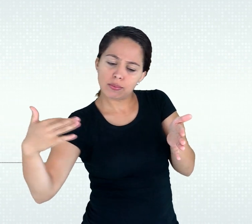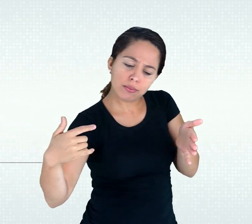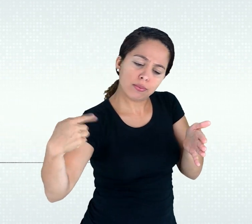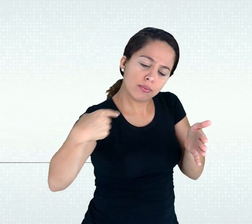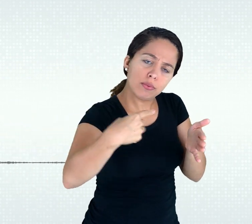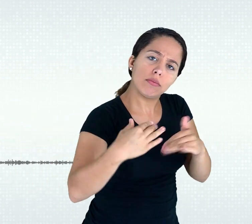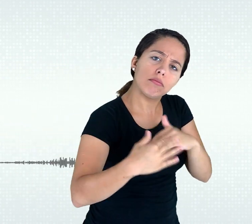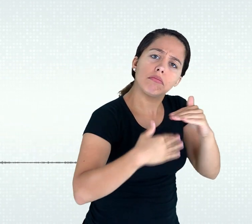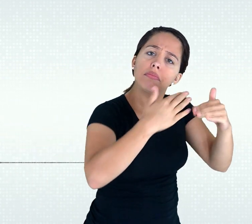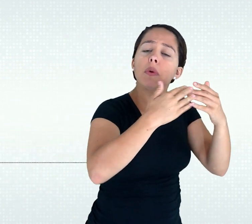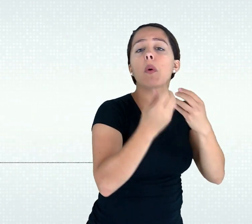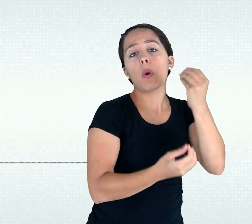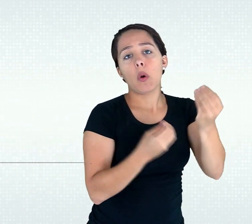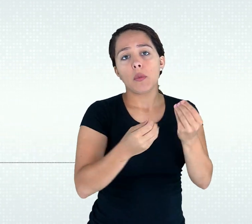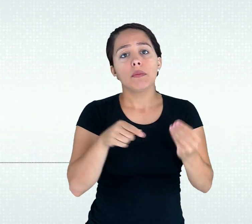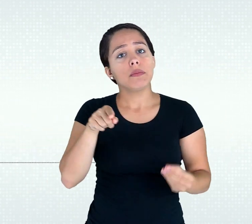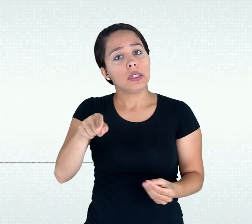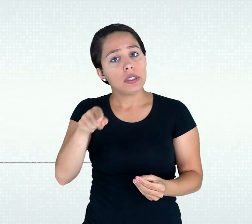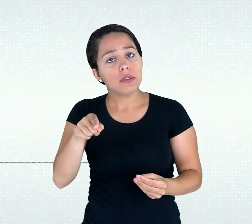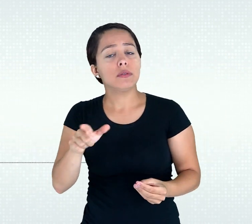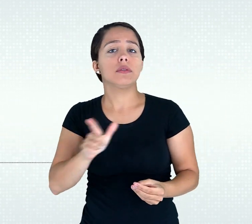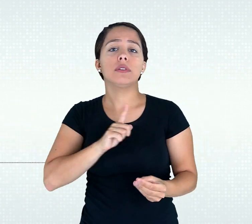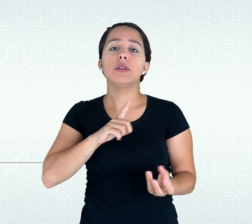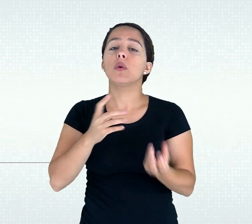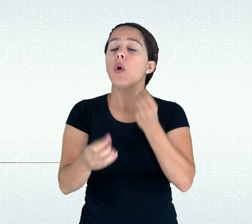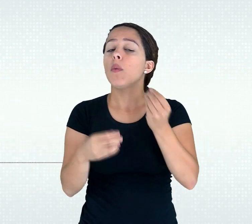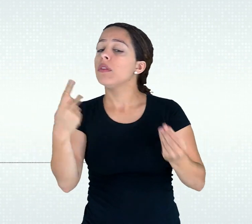rendimento fecha aspas